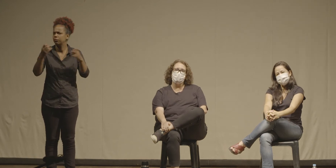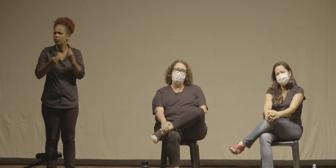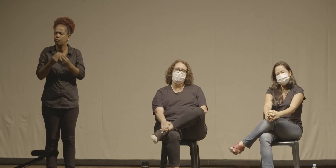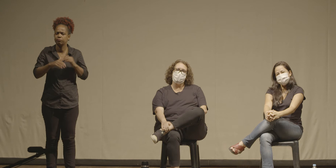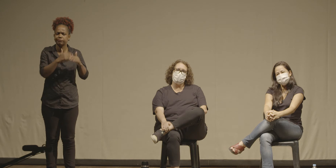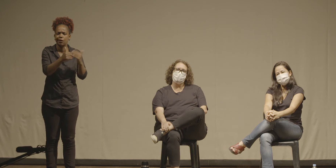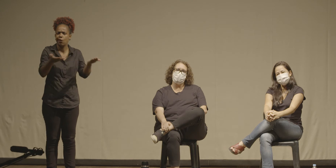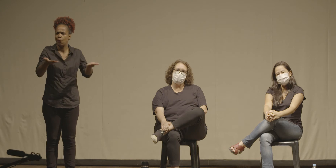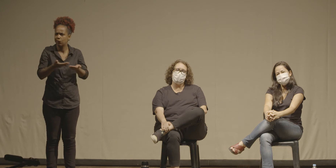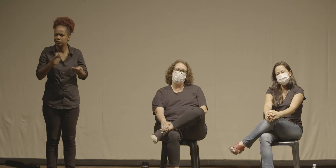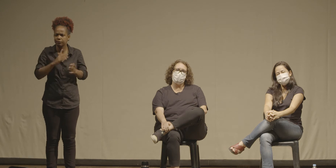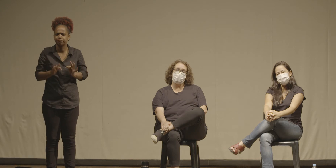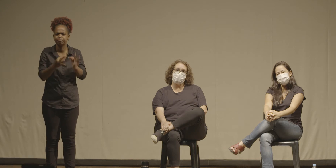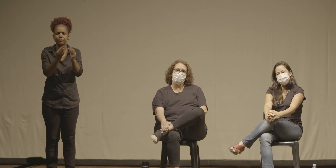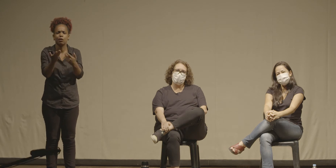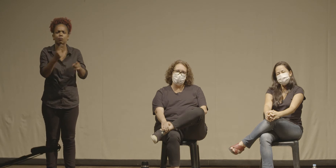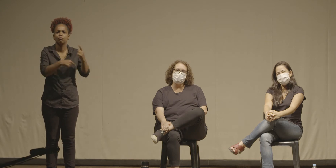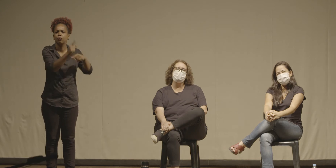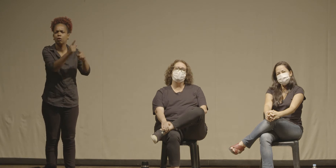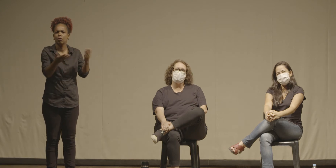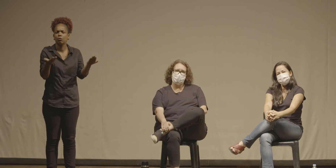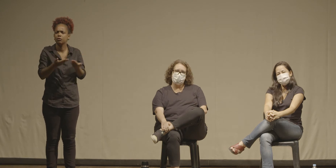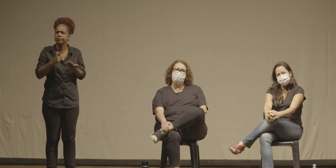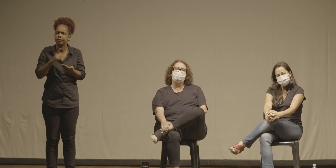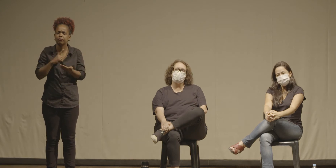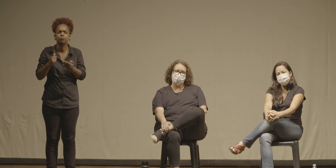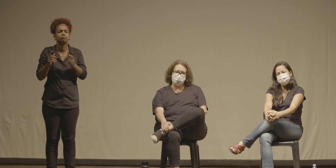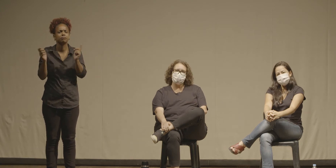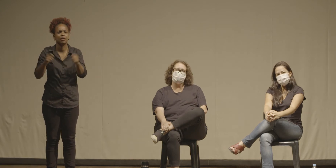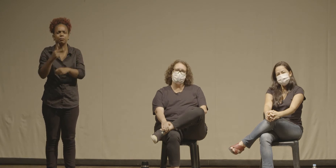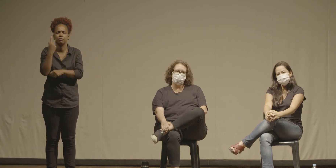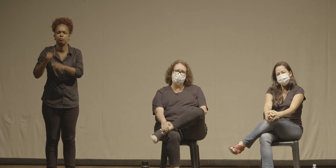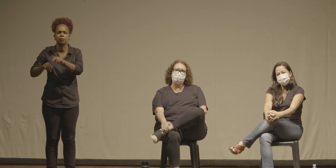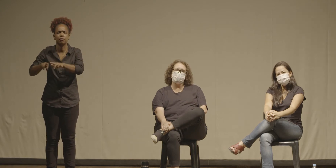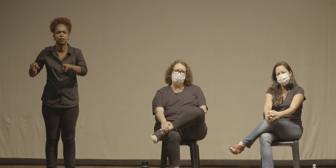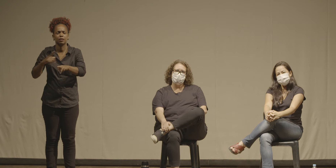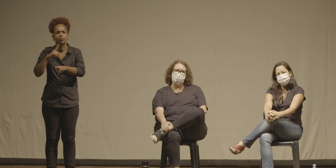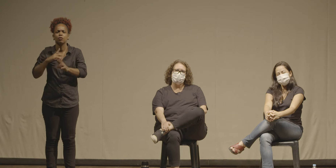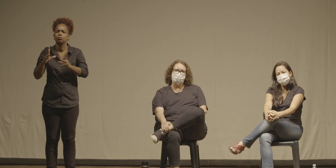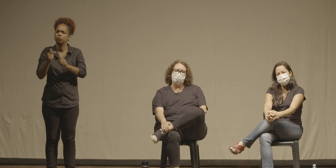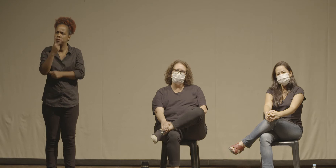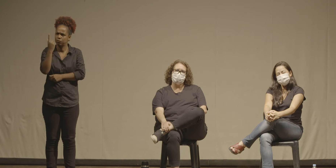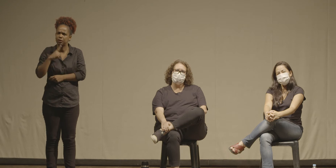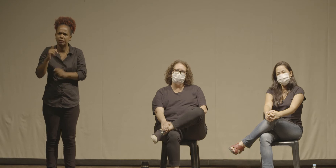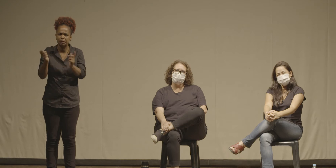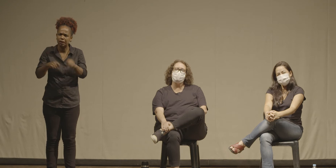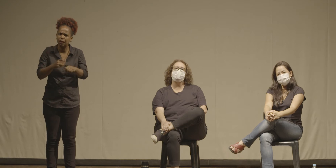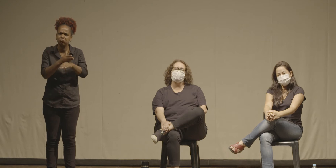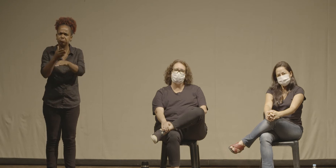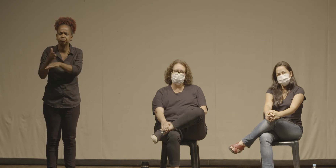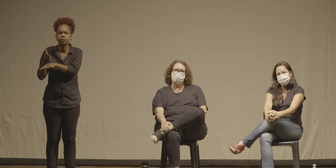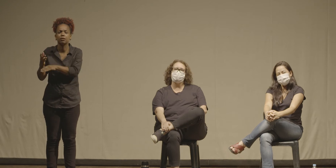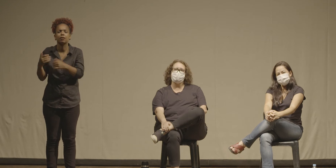desenvolvimento hoje, com o desenvolvimento tecnológico, né, a produção está ao alcance de todos, né? Mas a gente faz sempre o filme pensando também na